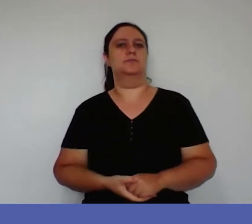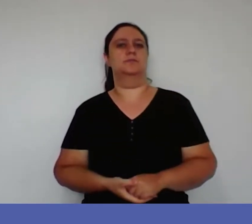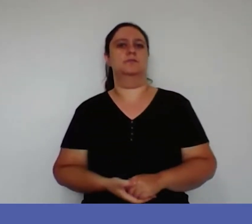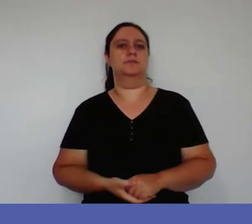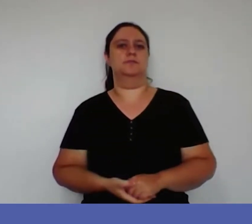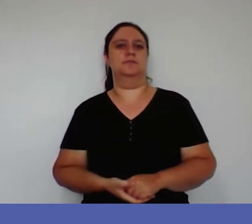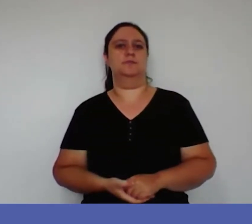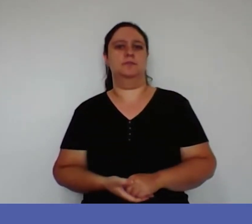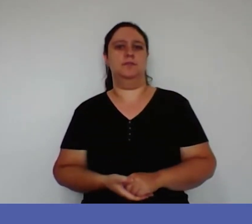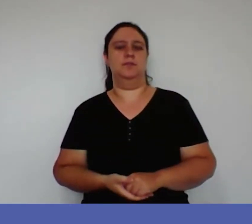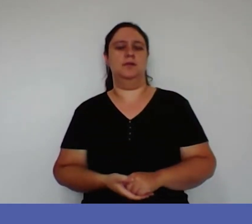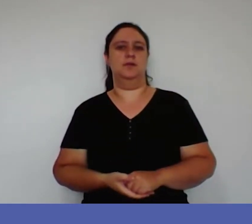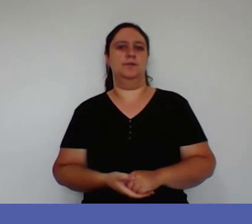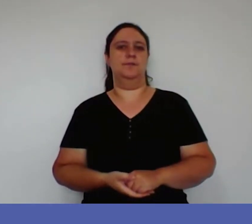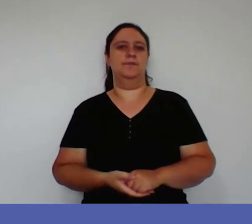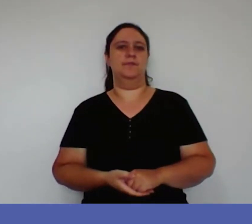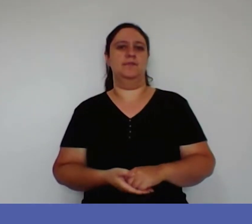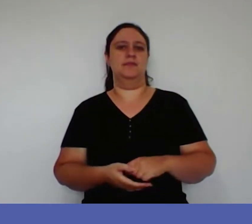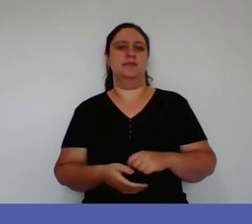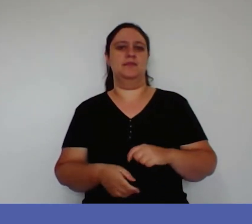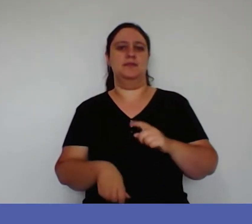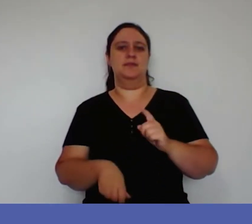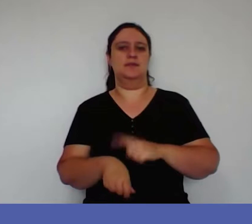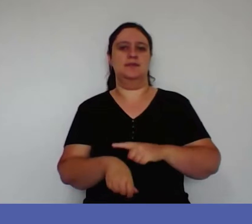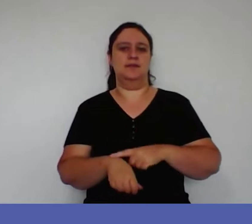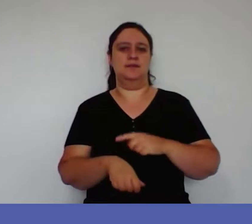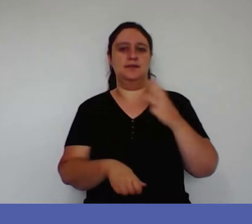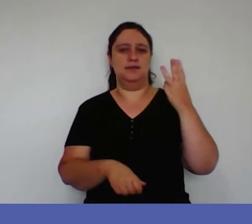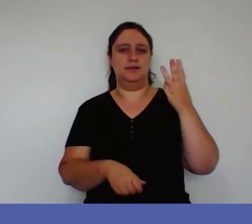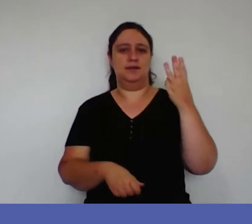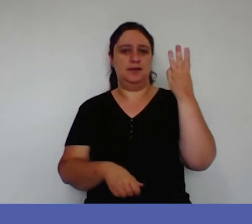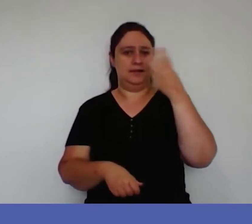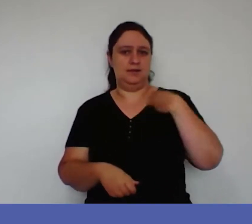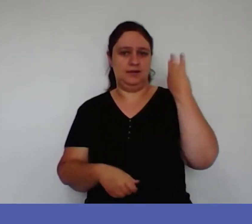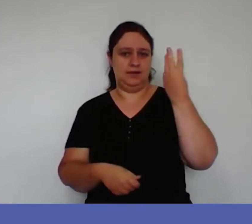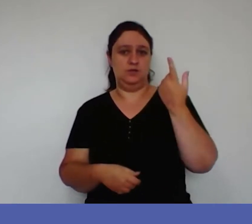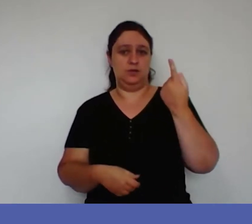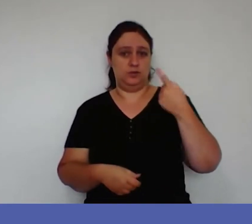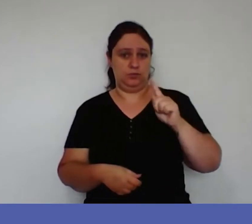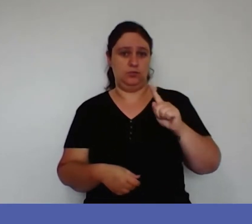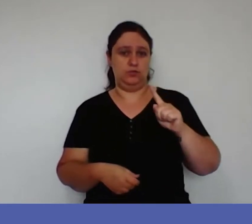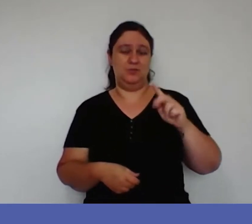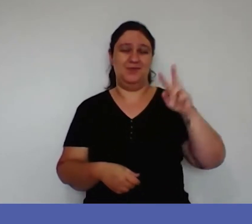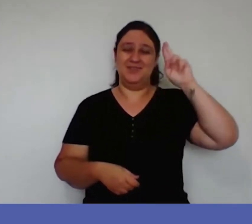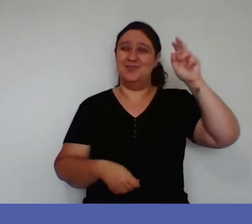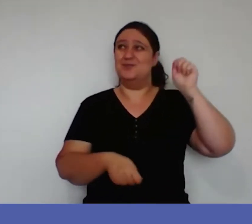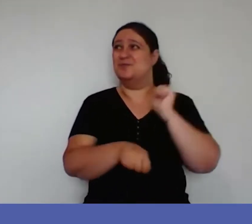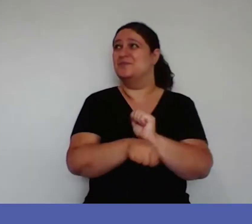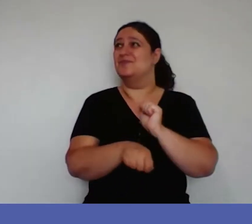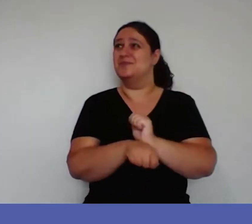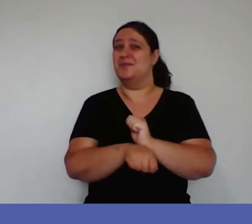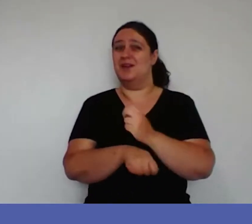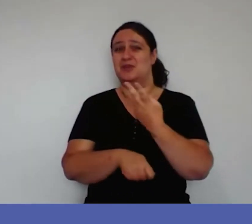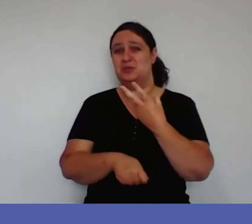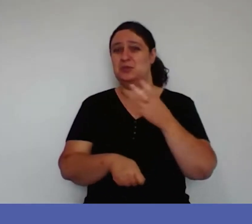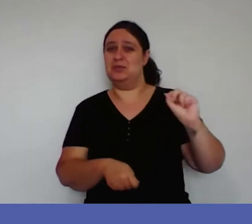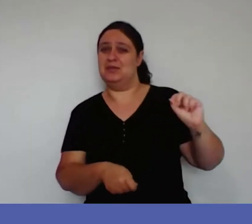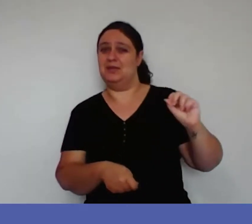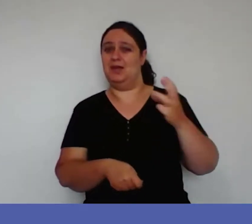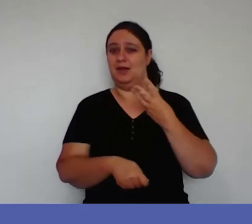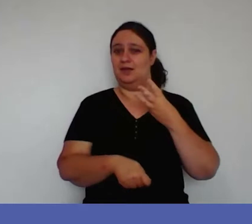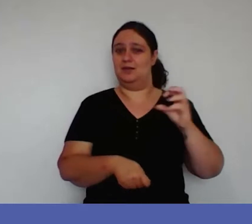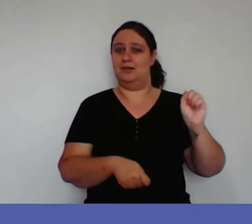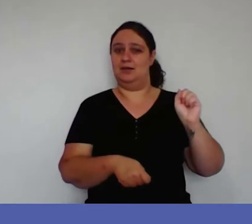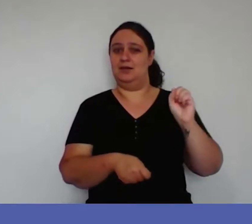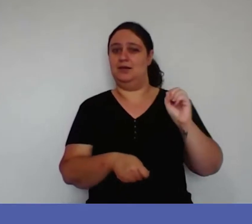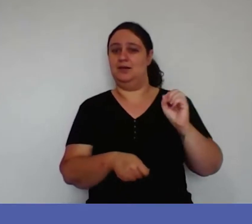horas, o Senhor teria que esperar mais 200 ou 300 anos para voltar. Mas o Senhor não tem mais esse tempo